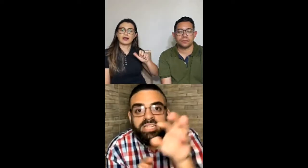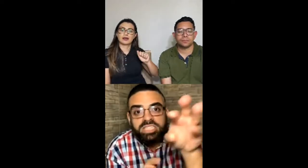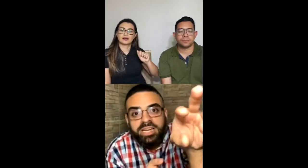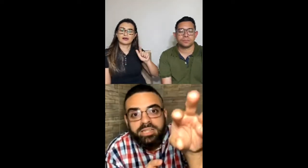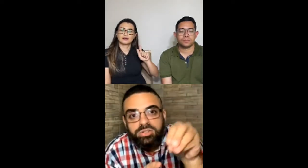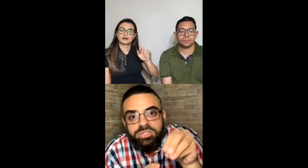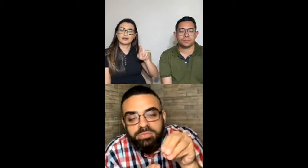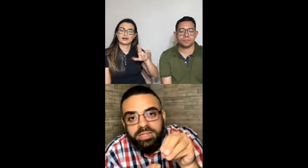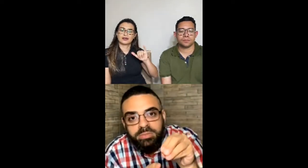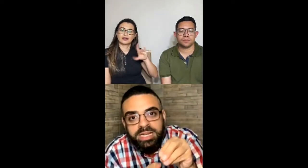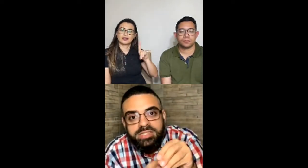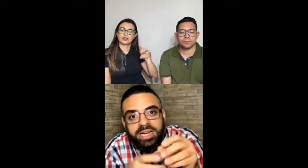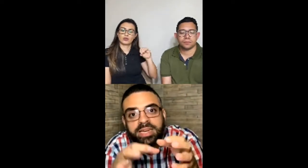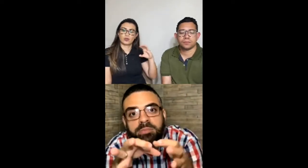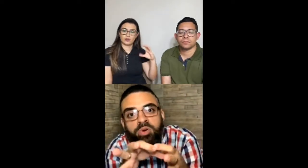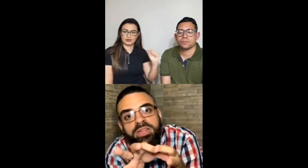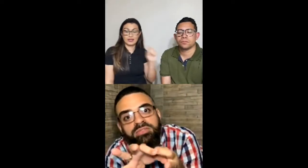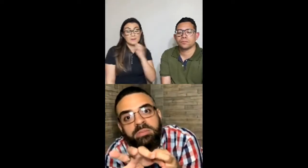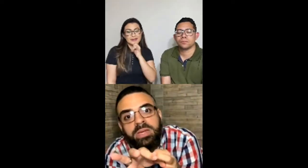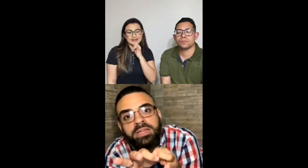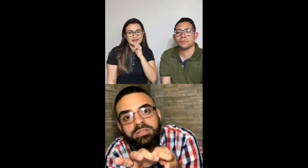sabe o que é agridoce até chegar lá.